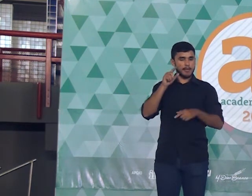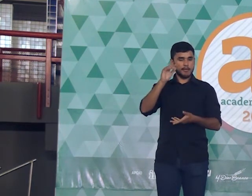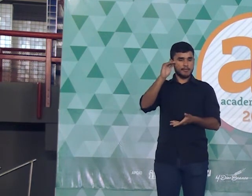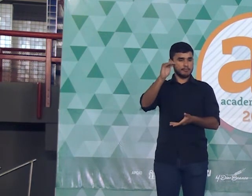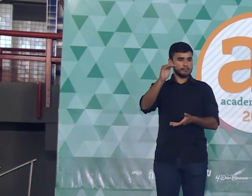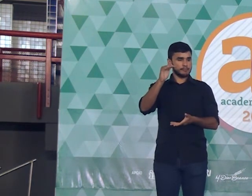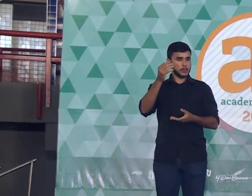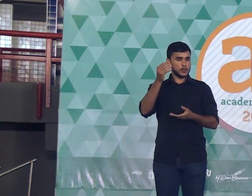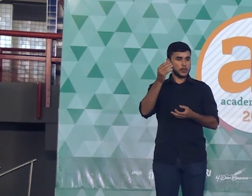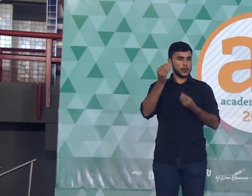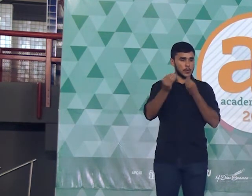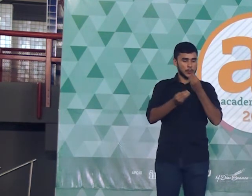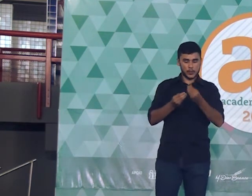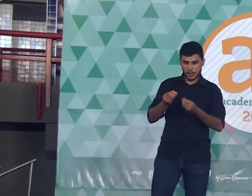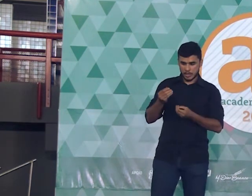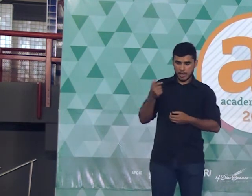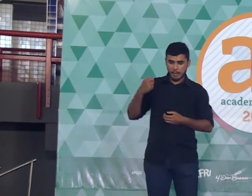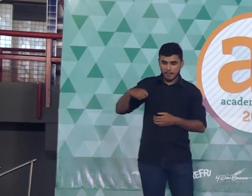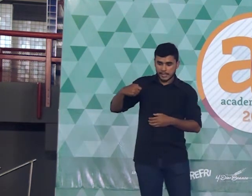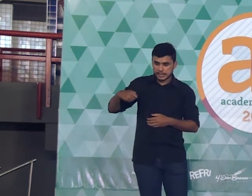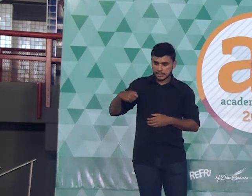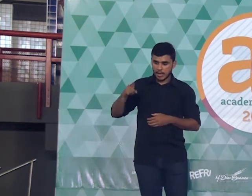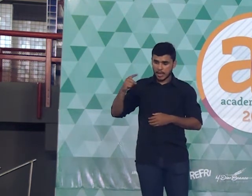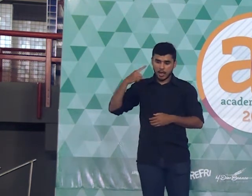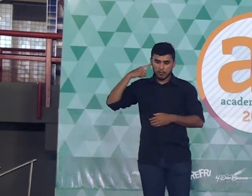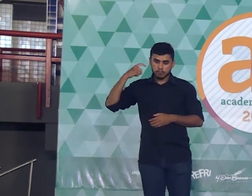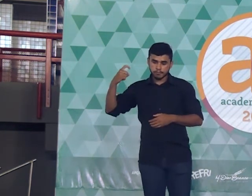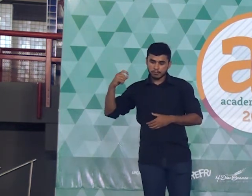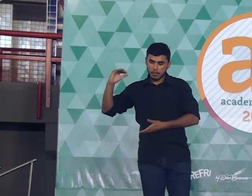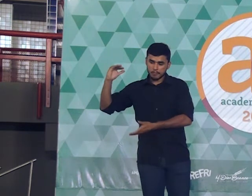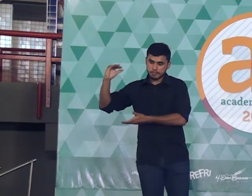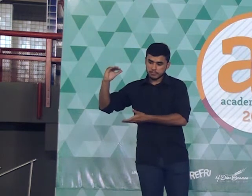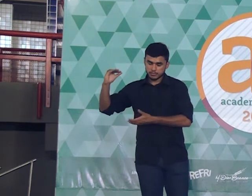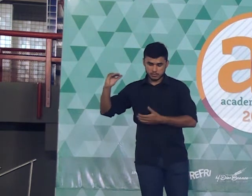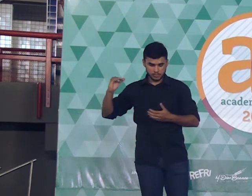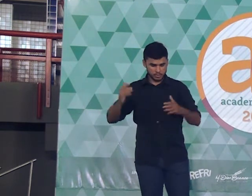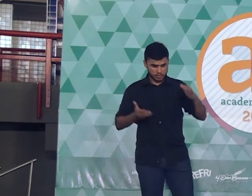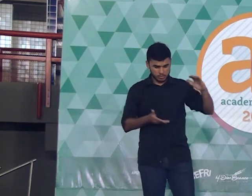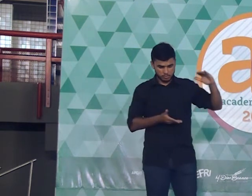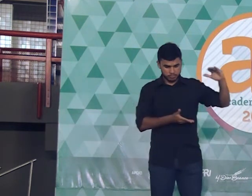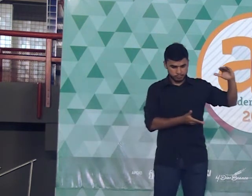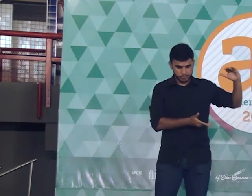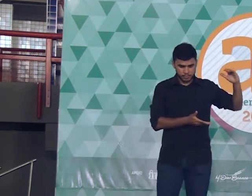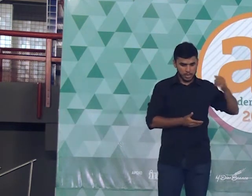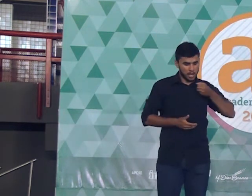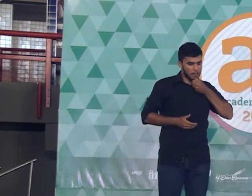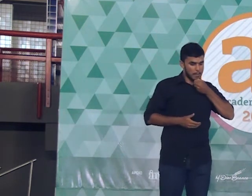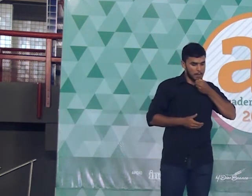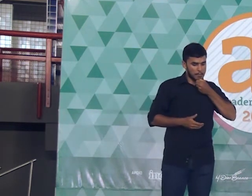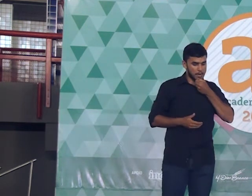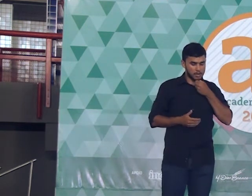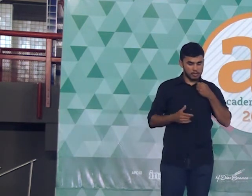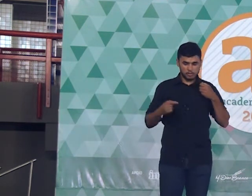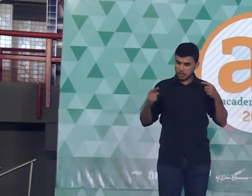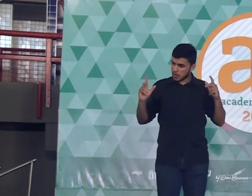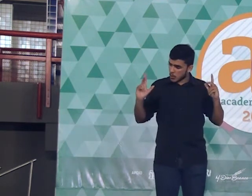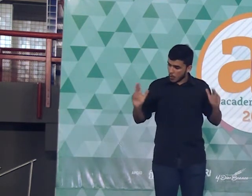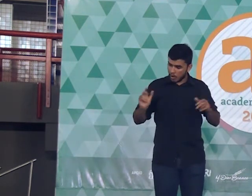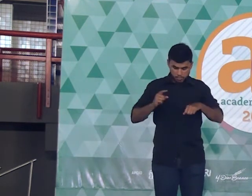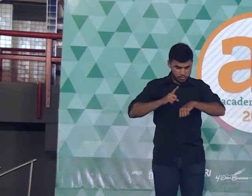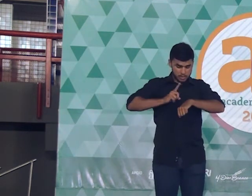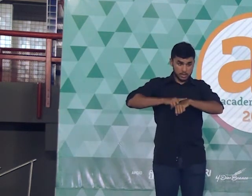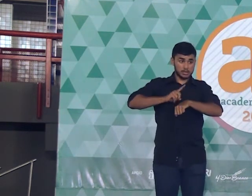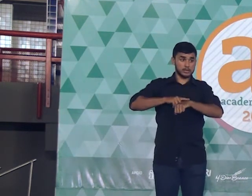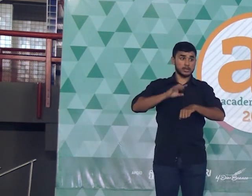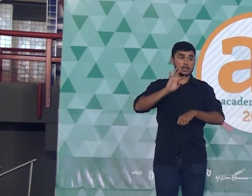de que uma coisa deve chegar junto com a outra, você deve fazer com que o tempo seja o